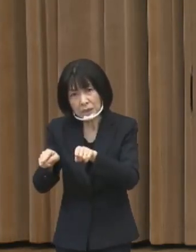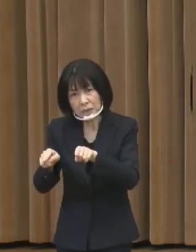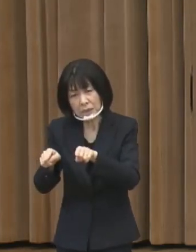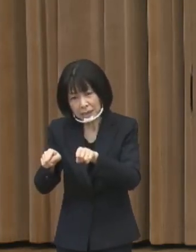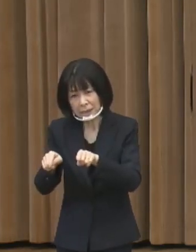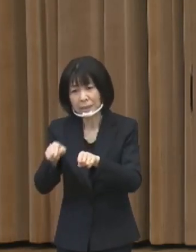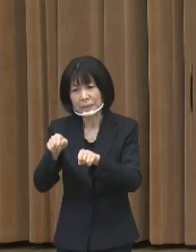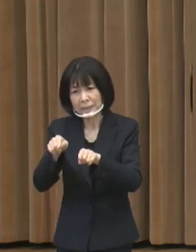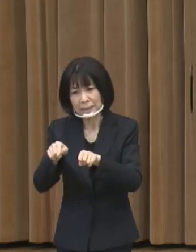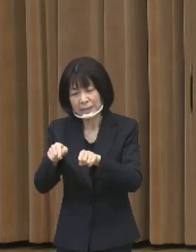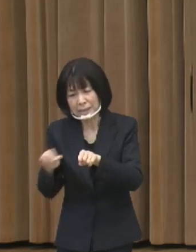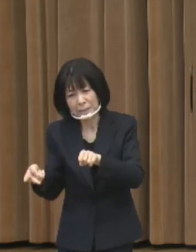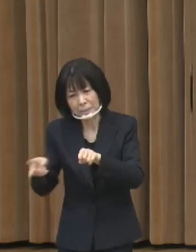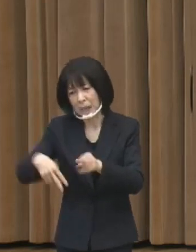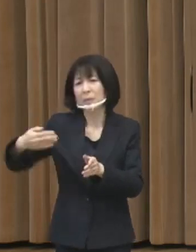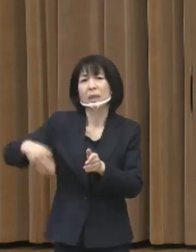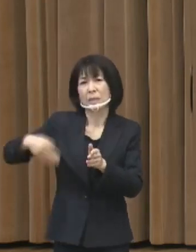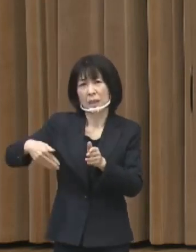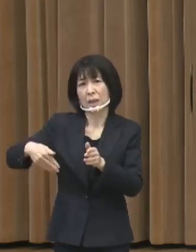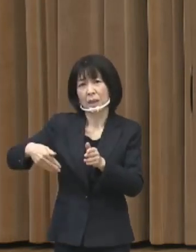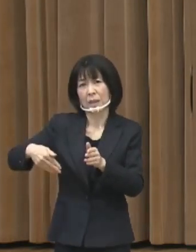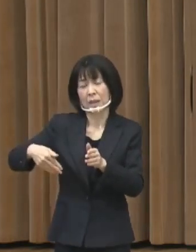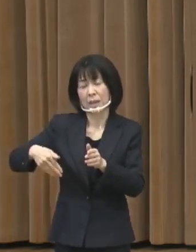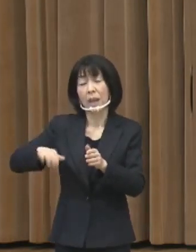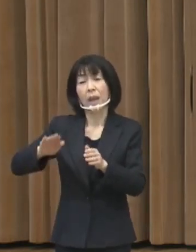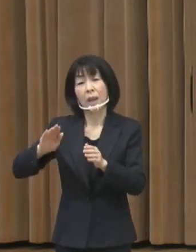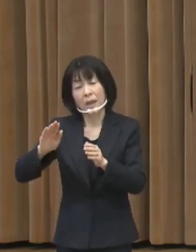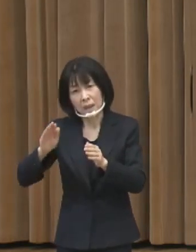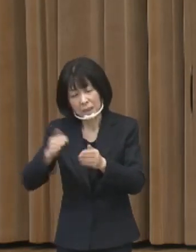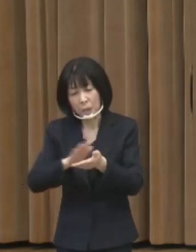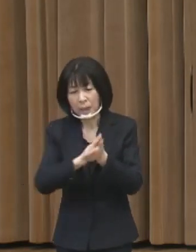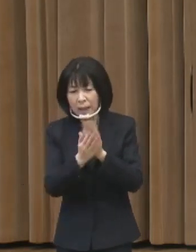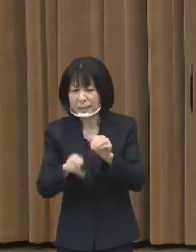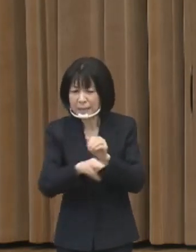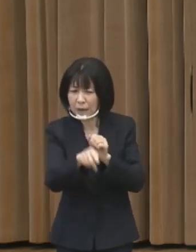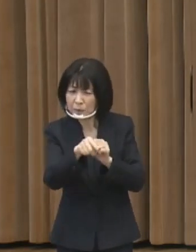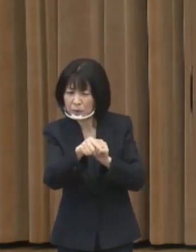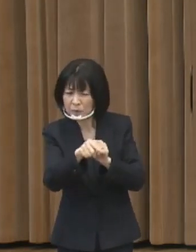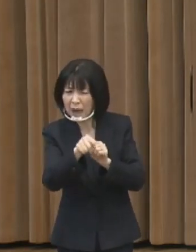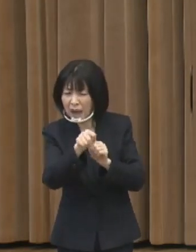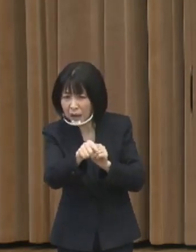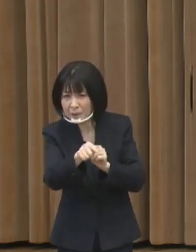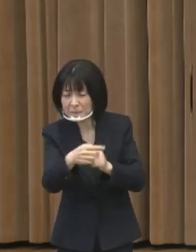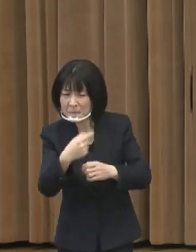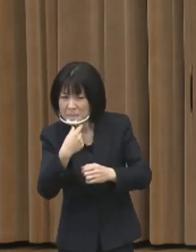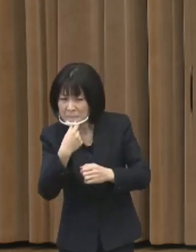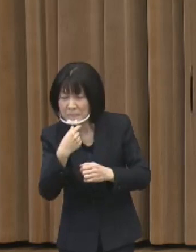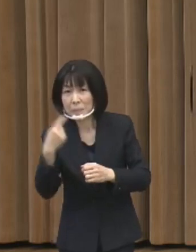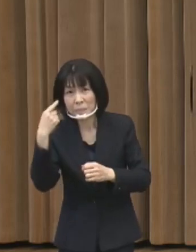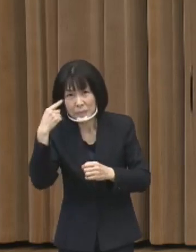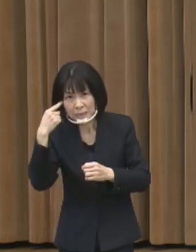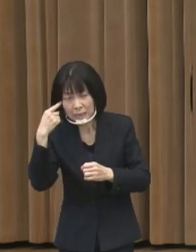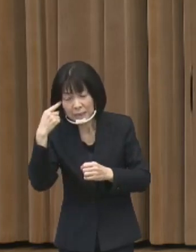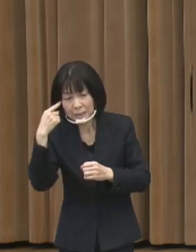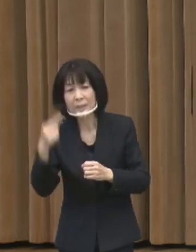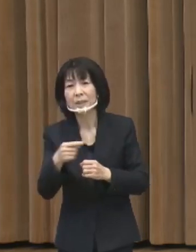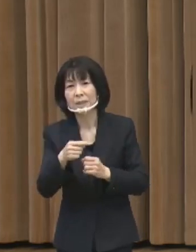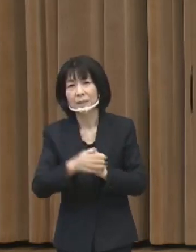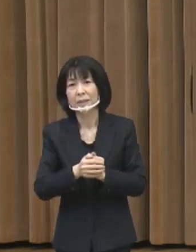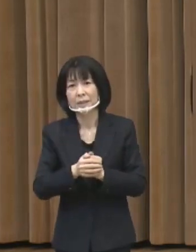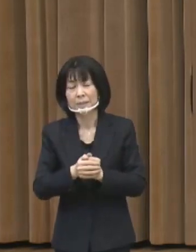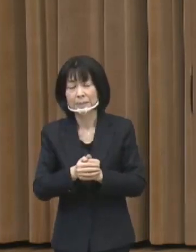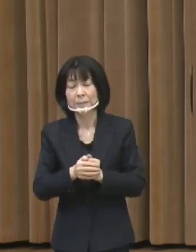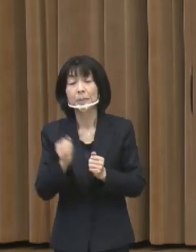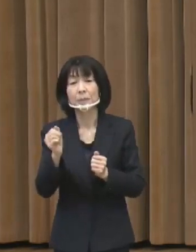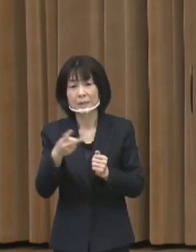も数字上はない、まだそこまでは行っていないんですけれども、しかしこの変異株等を懸念してに対する懸念が強い